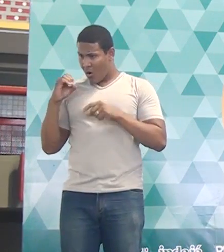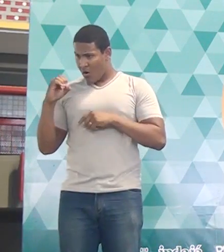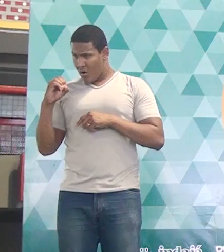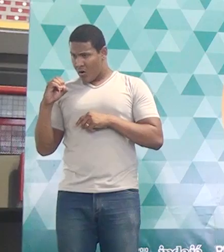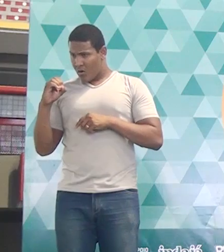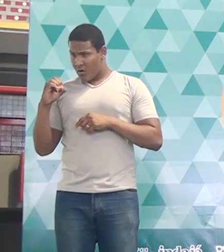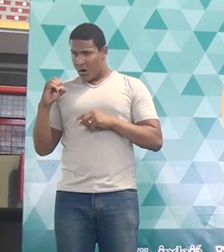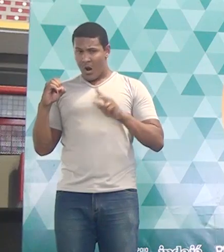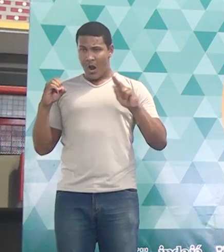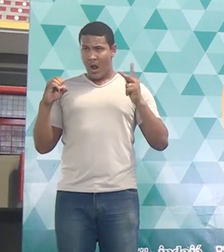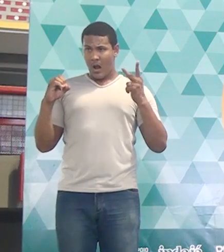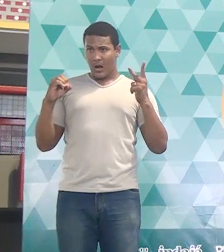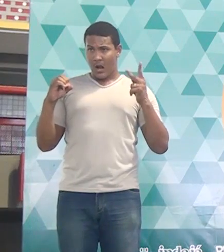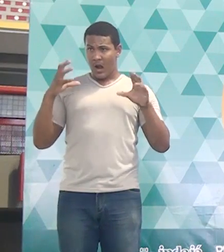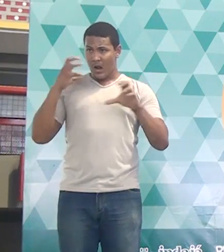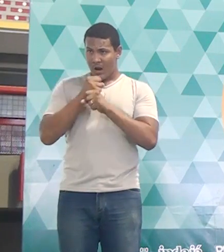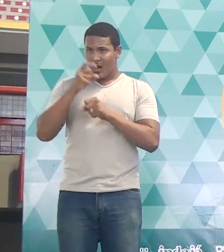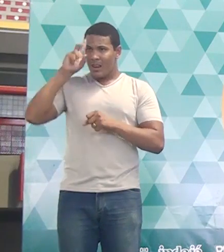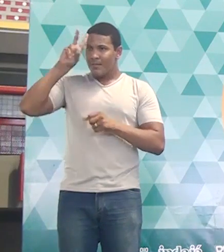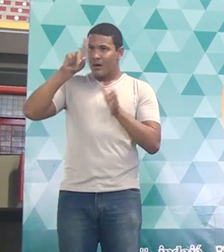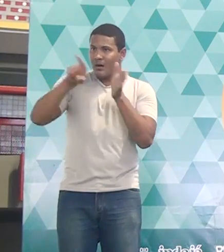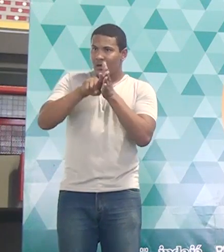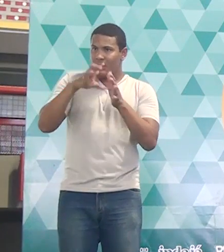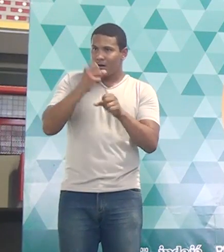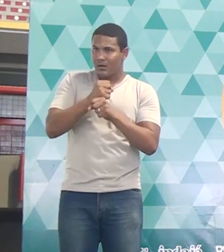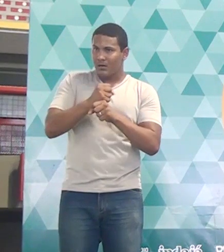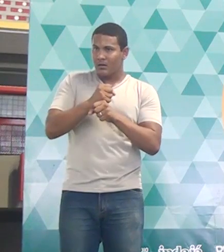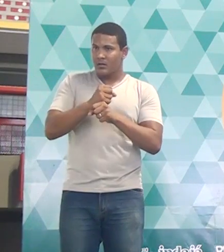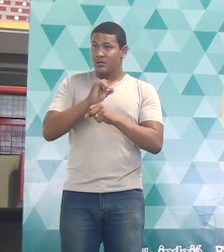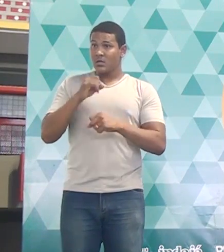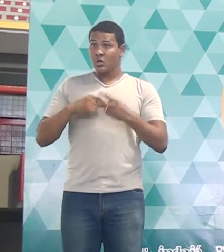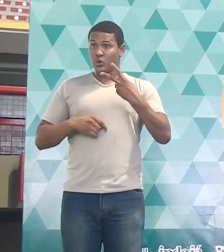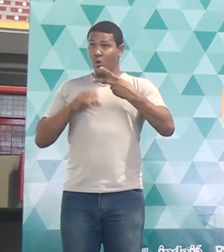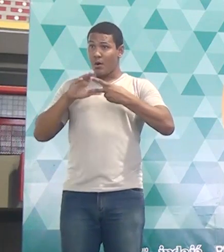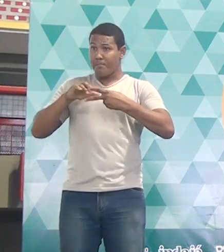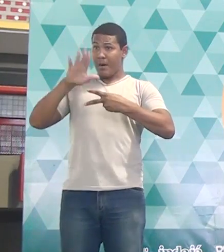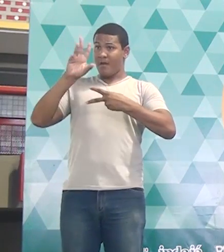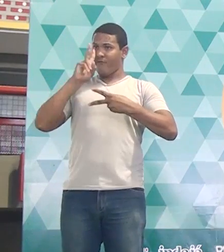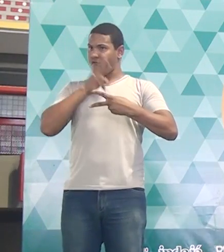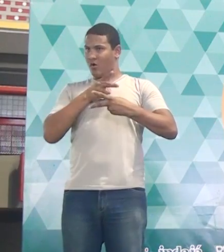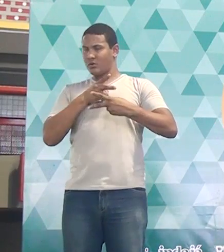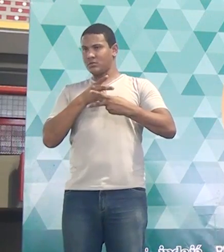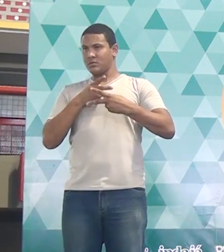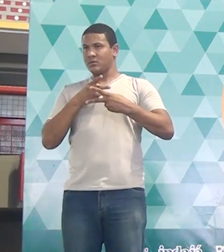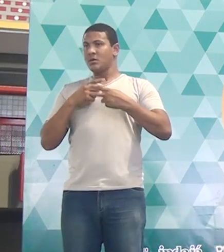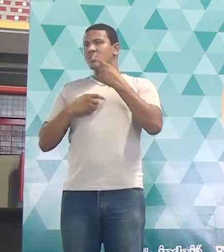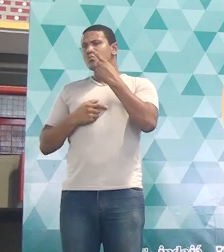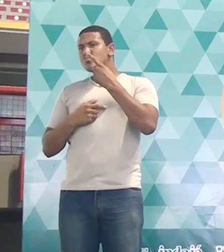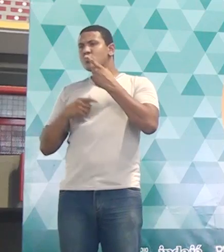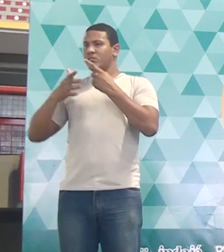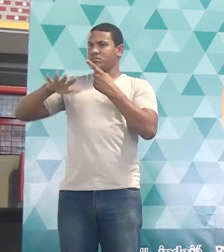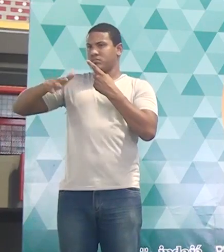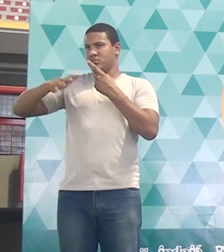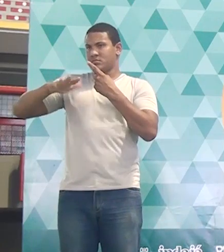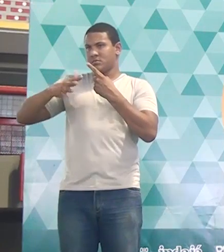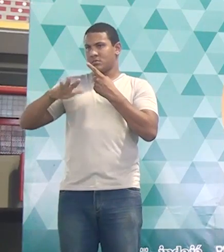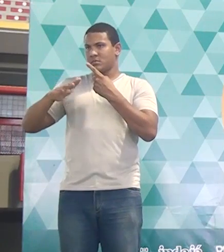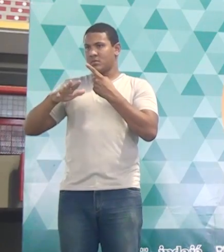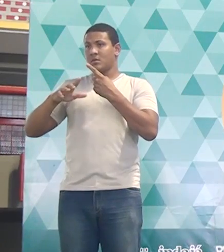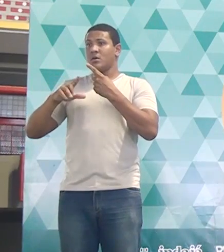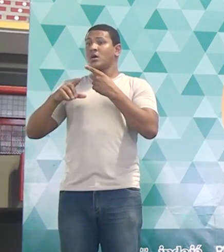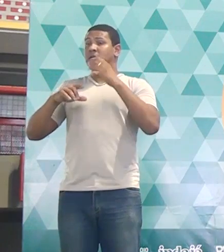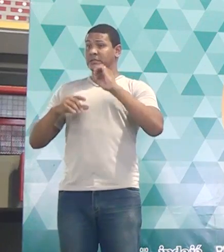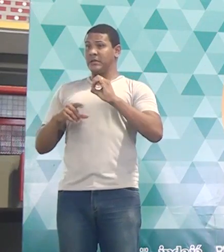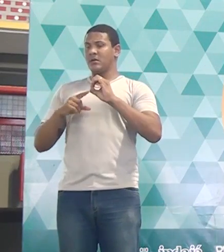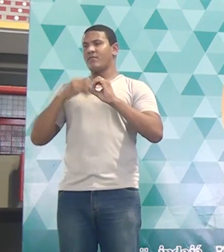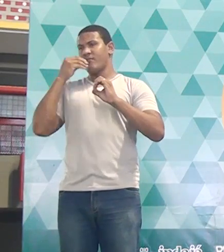essa diferença der 2 ou mais, ele é forte. 1 é moderado e 0 é fraco. Mas para alguns ácidos você